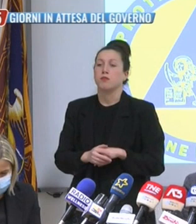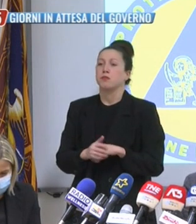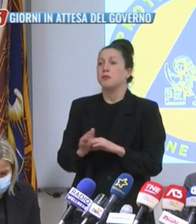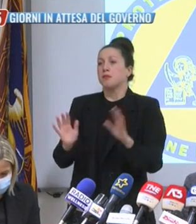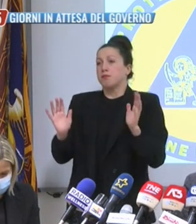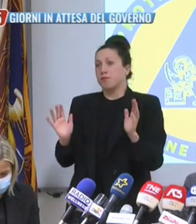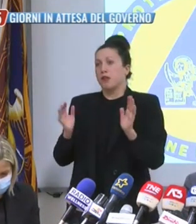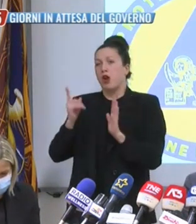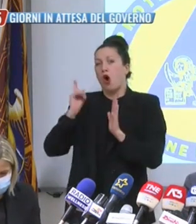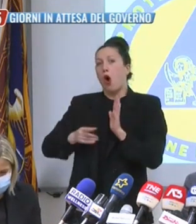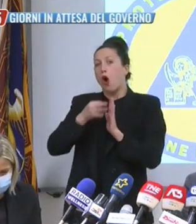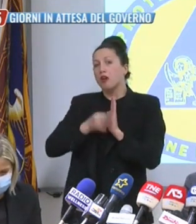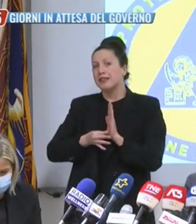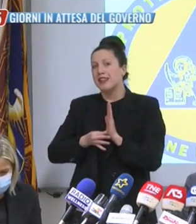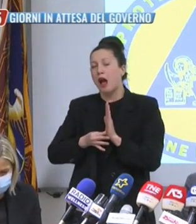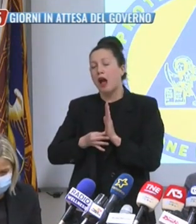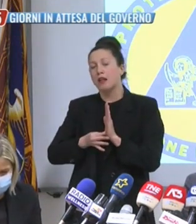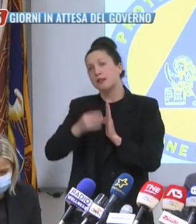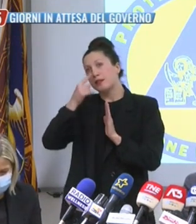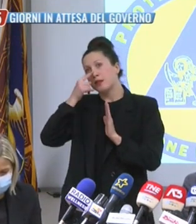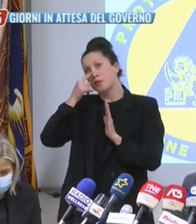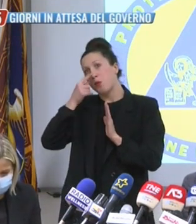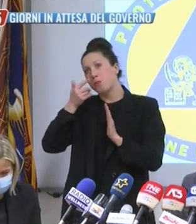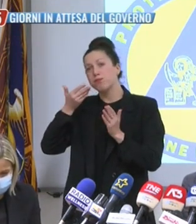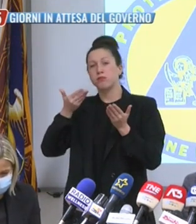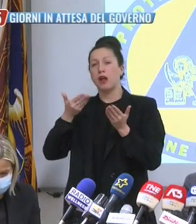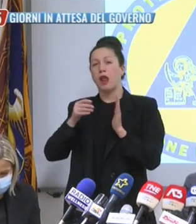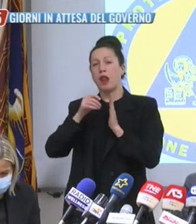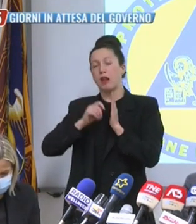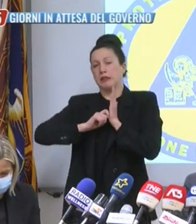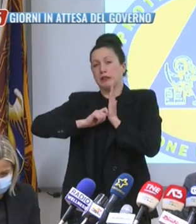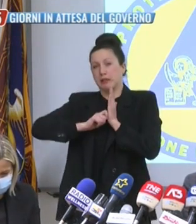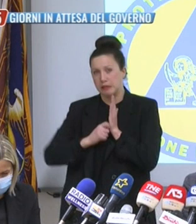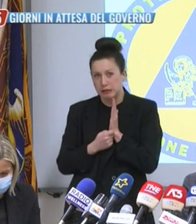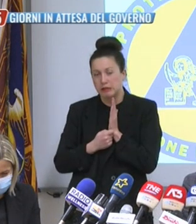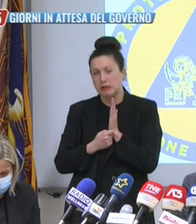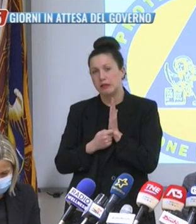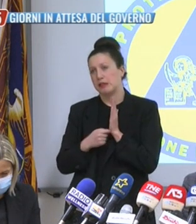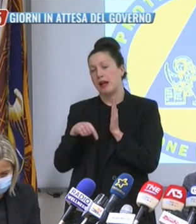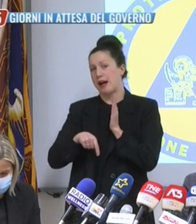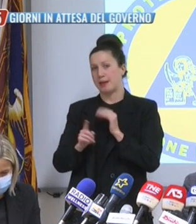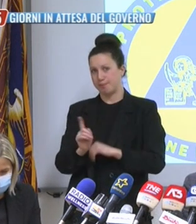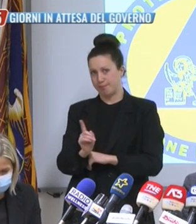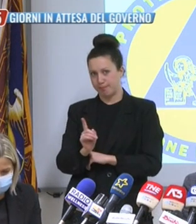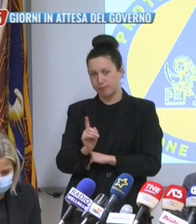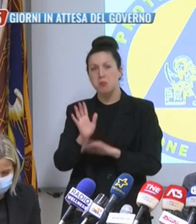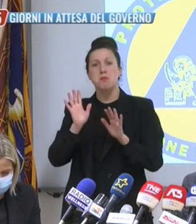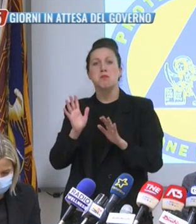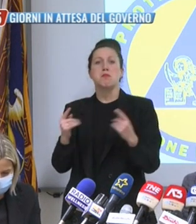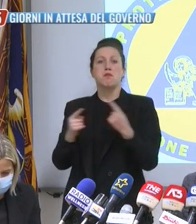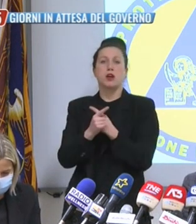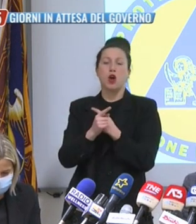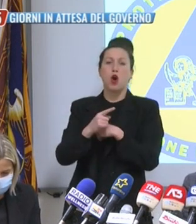pesanti non è sostenibile in questa fase. Di certo per regolamentare alcuni orari e altro decisamente